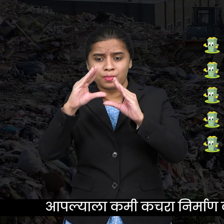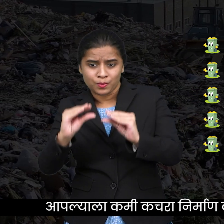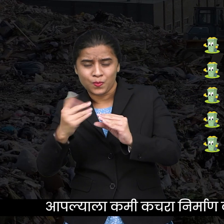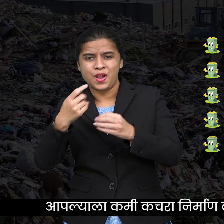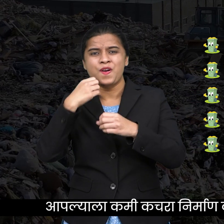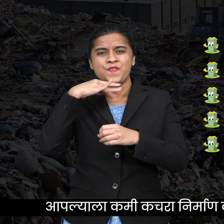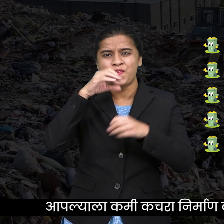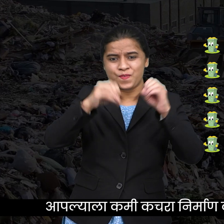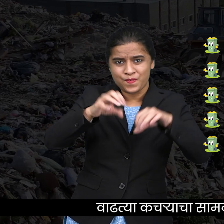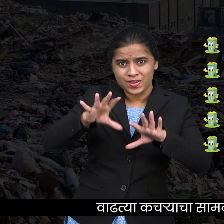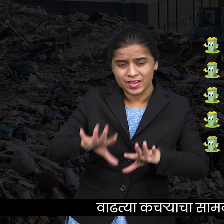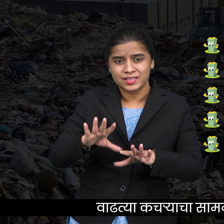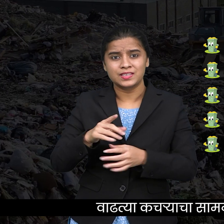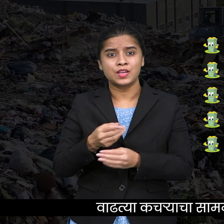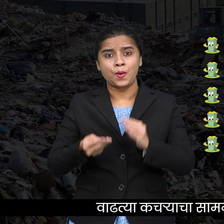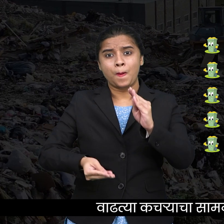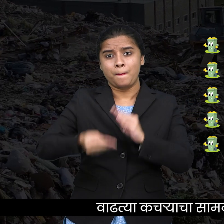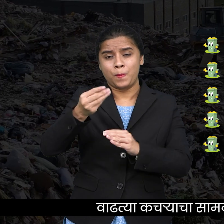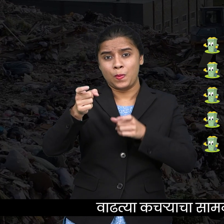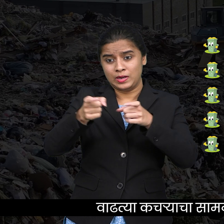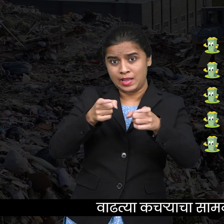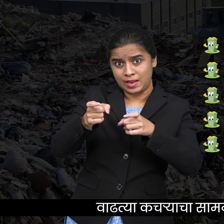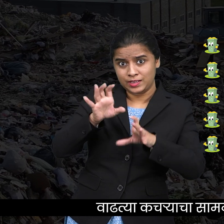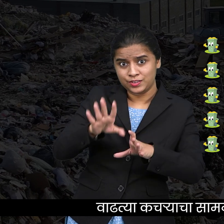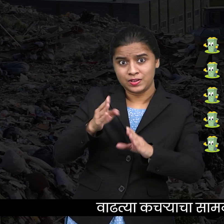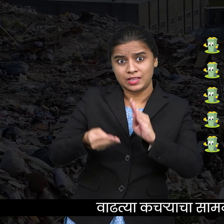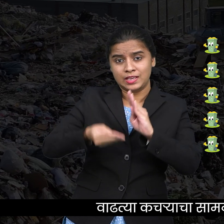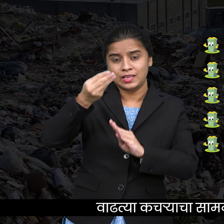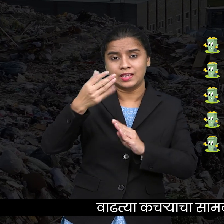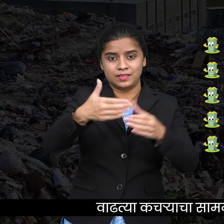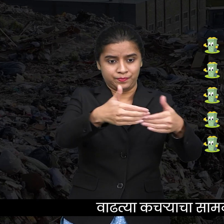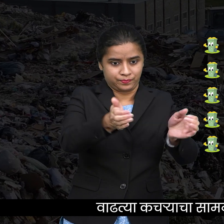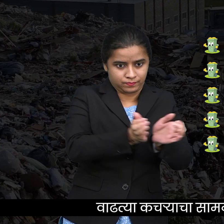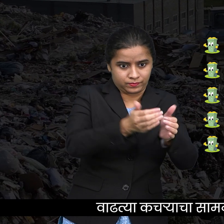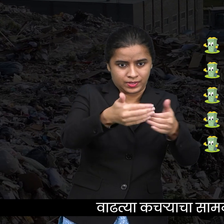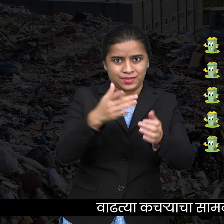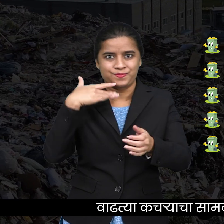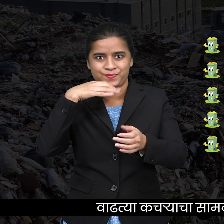आपल्या सभोवतालच्या वाढत्या कचऱ्याचा सामना करण्याचा मार्ग शोधावे लागतील.